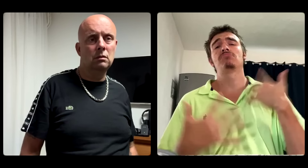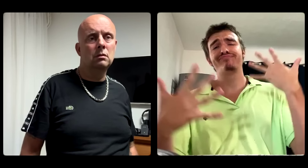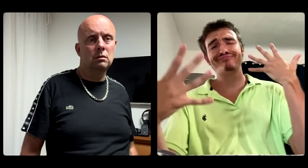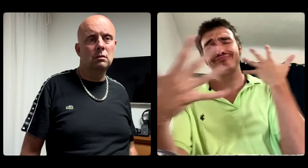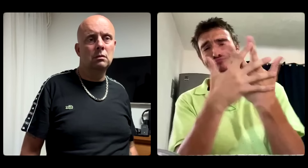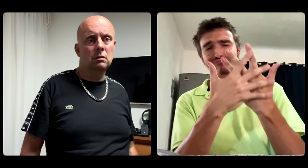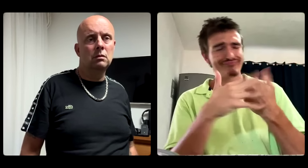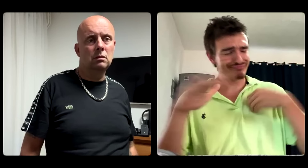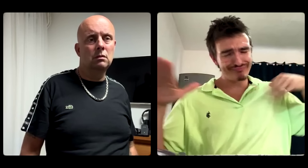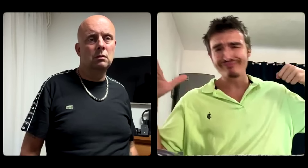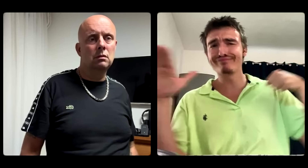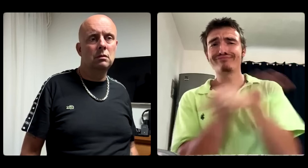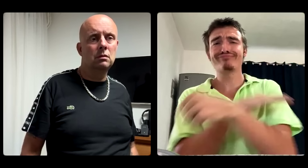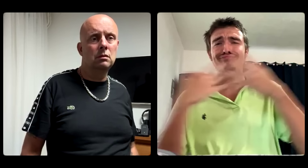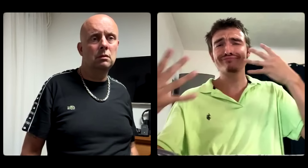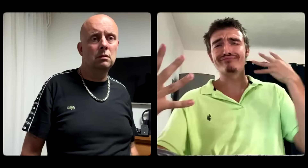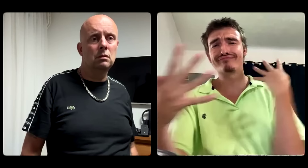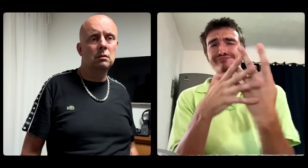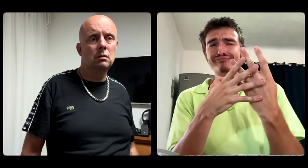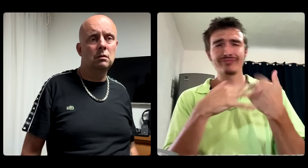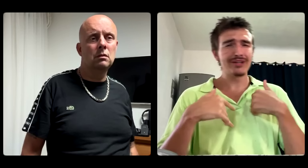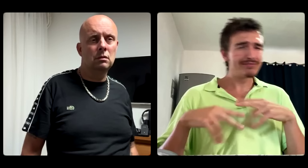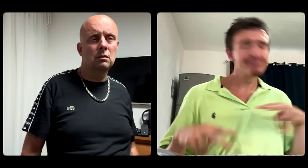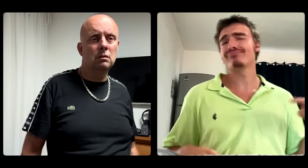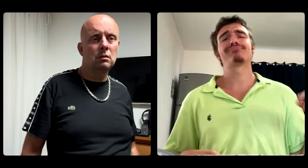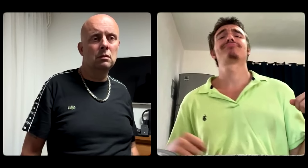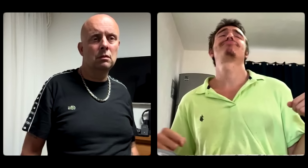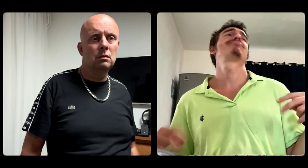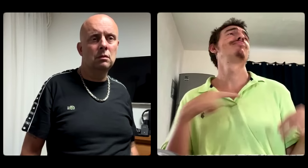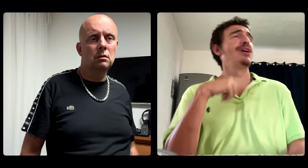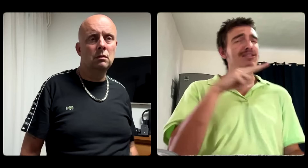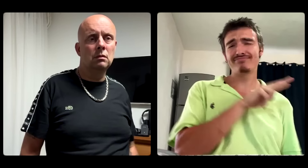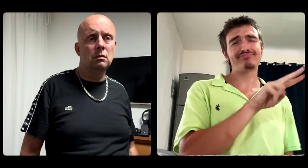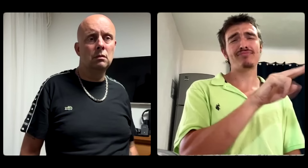Ik kan niet zo'n 3 maanden en 2 maanden, dat is echt heel onder.